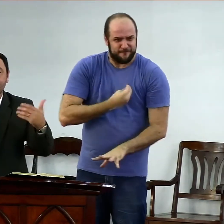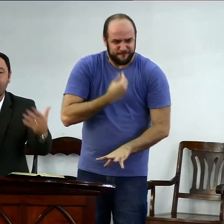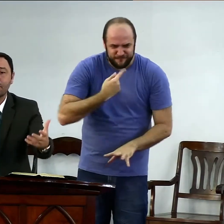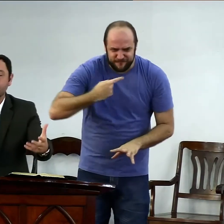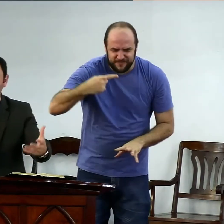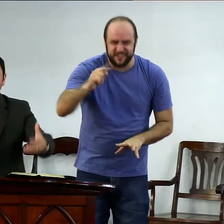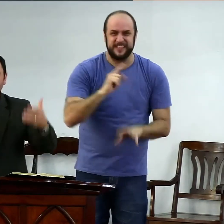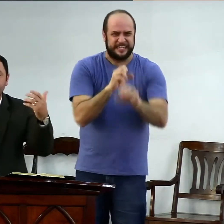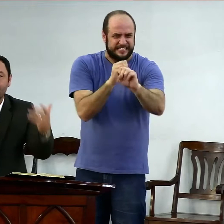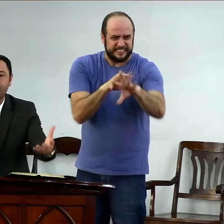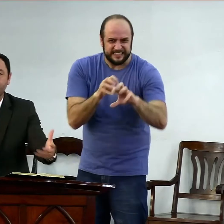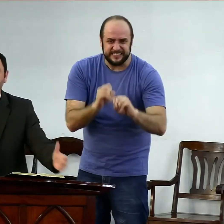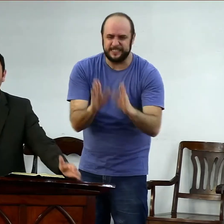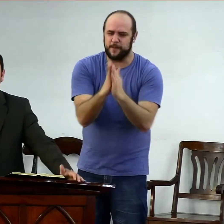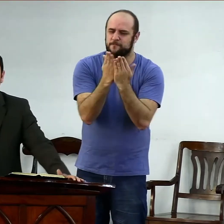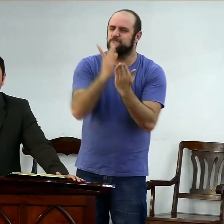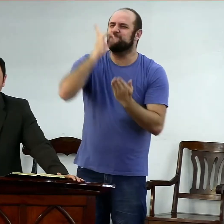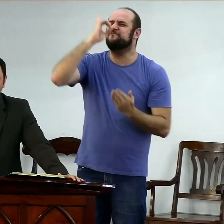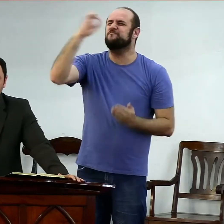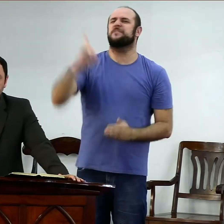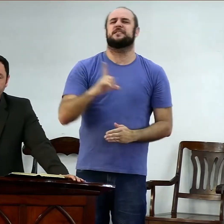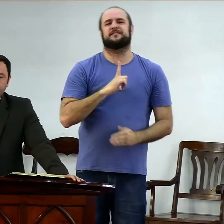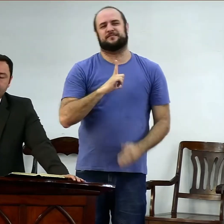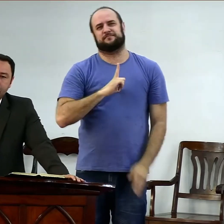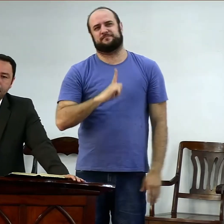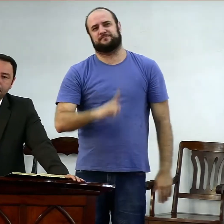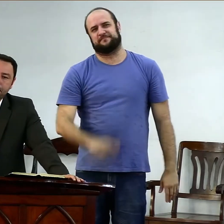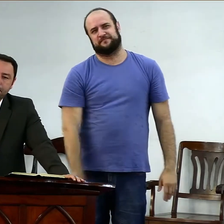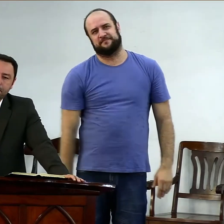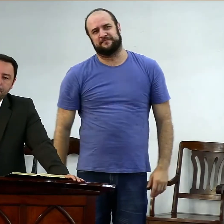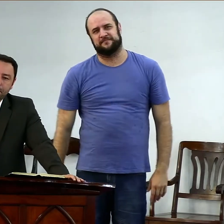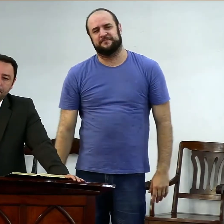e ensinamentos que vêm da palavra de Deus.